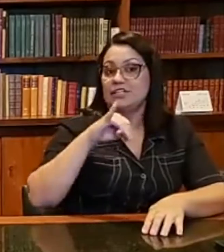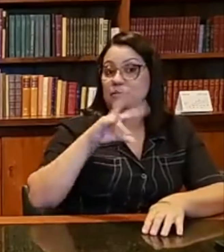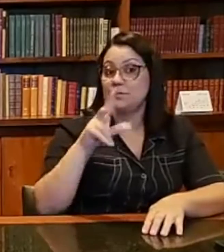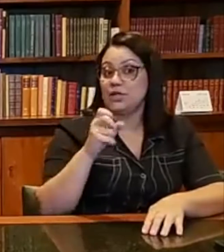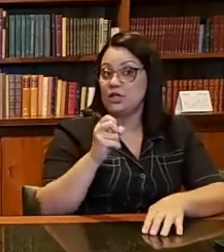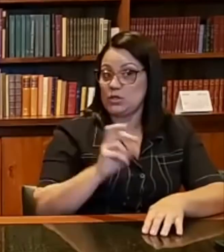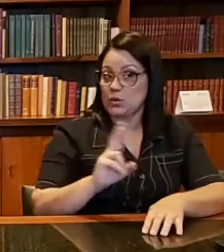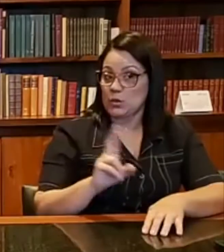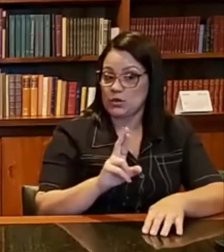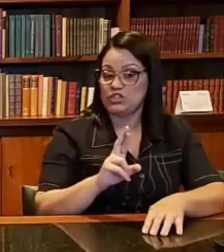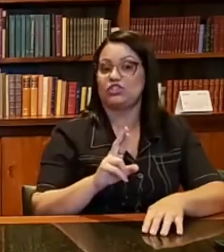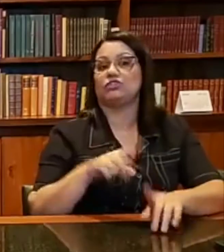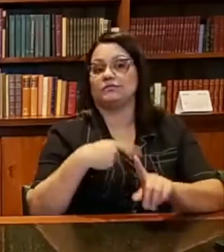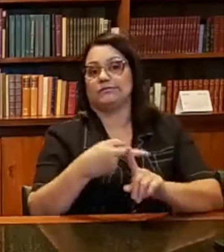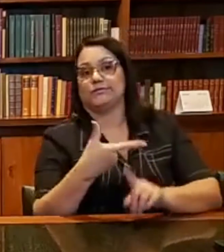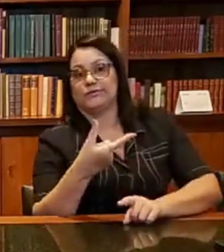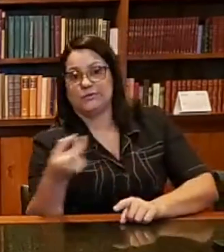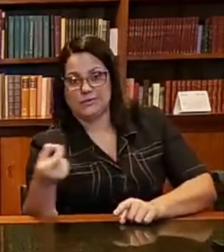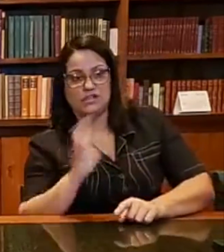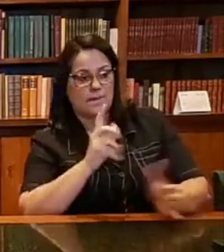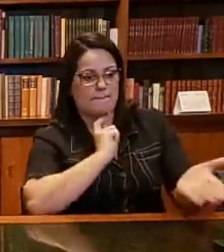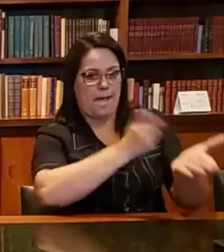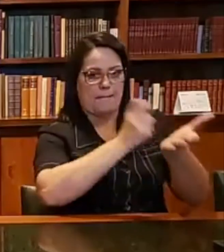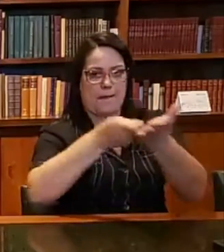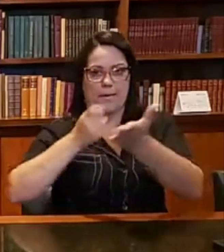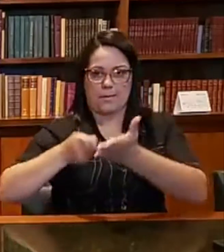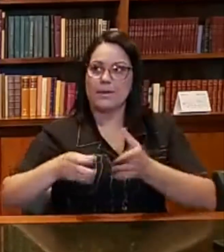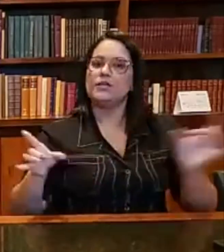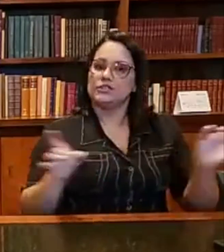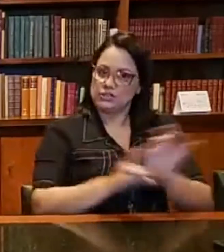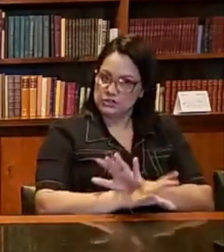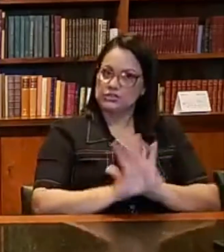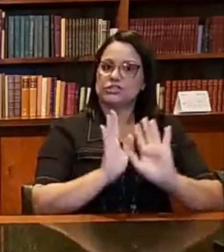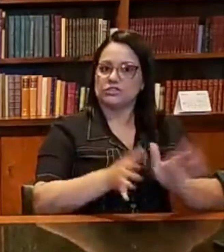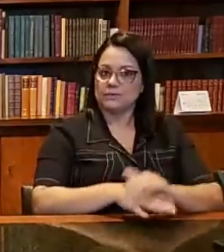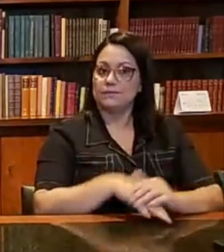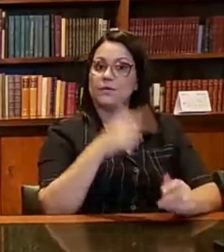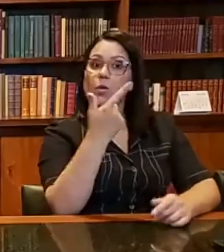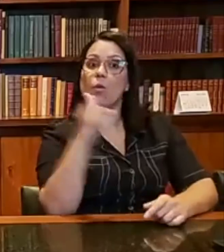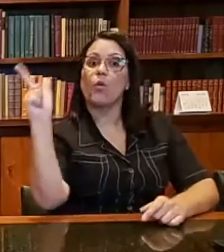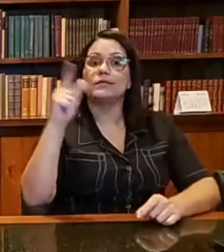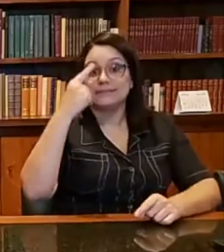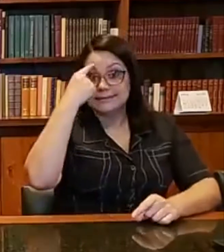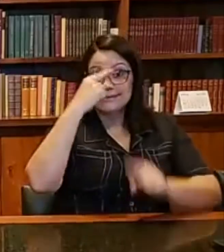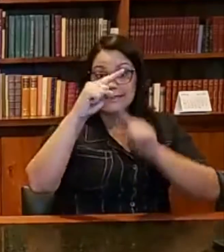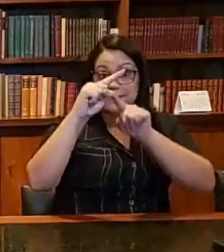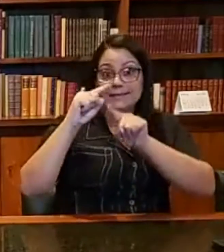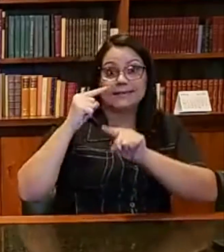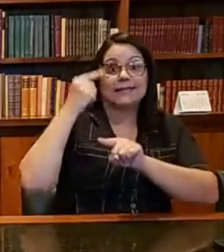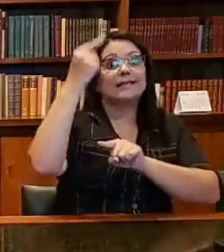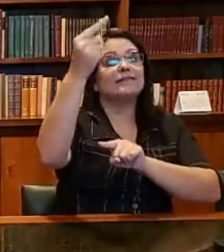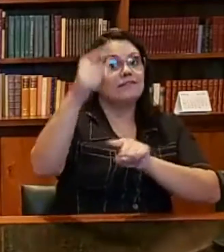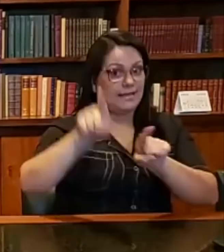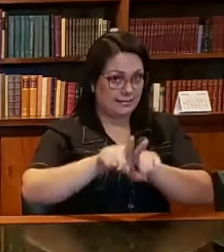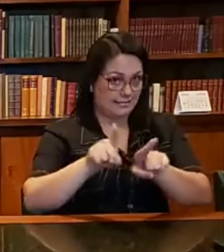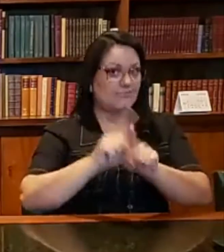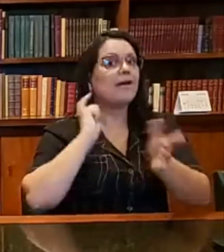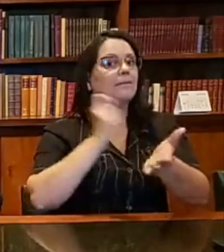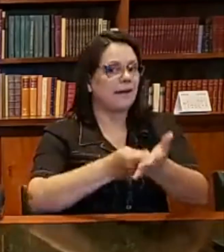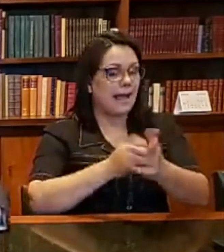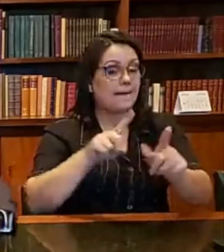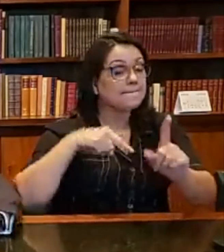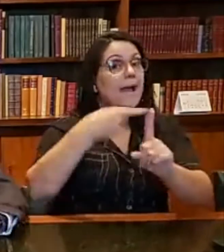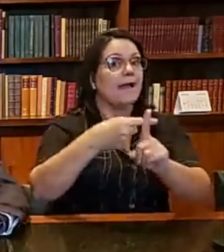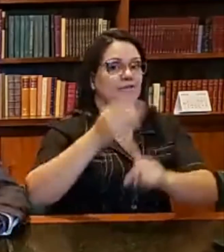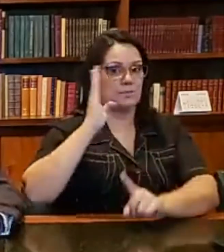pagos. Tem mais 10 milhões de pessoas que vão receber na semana que vem a mais o Bolsa Família. Então já